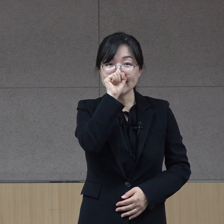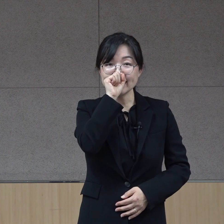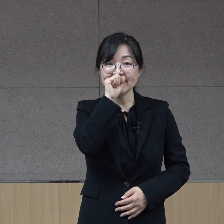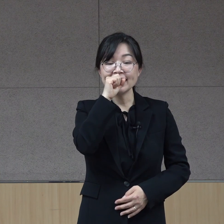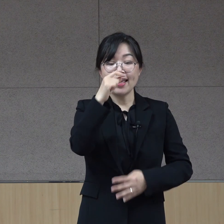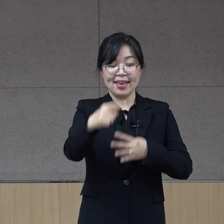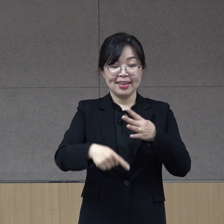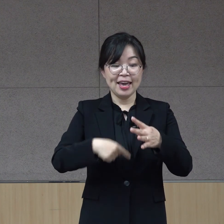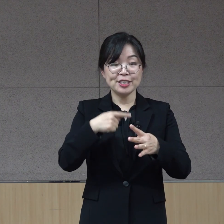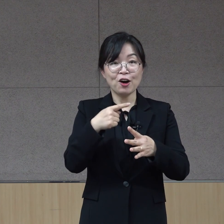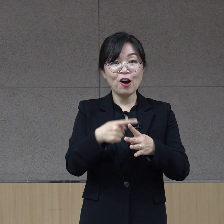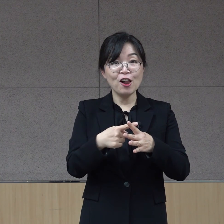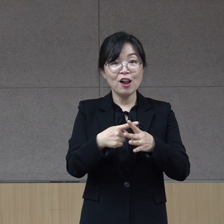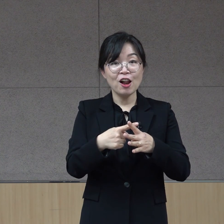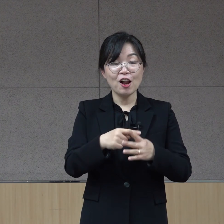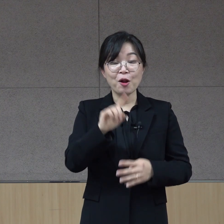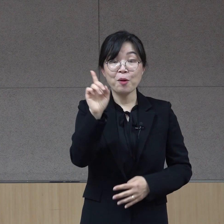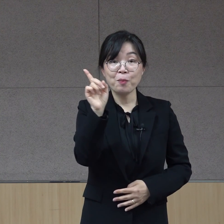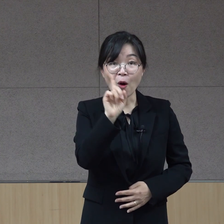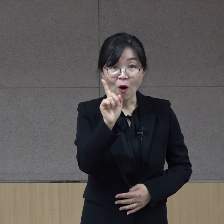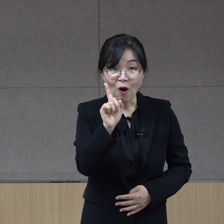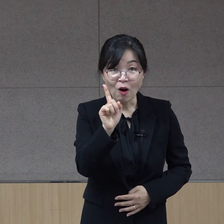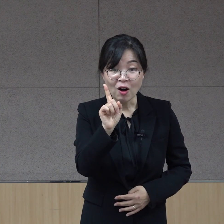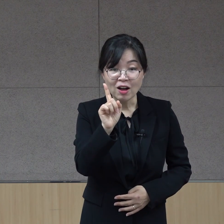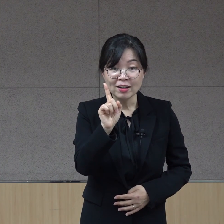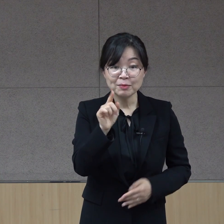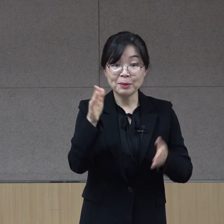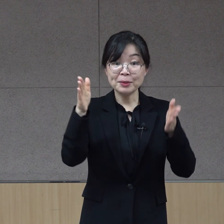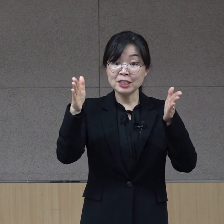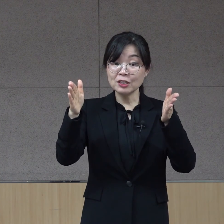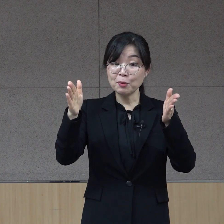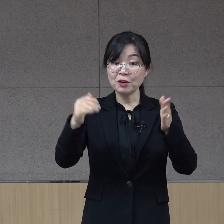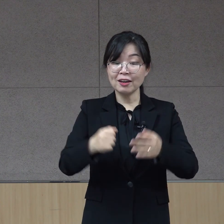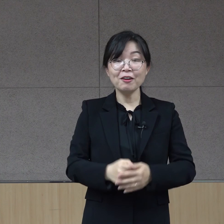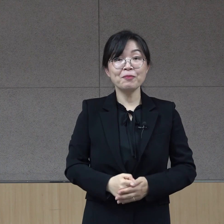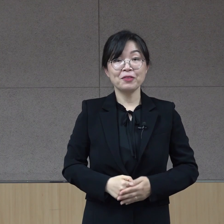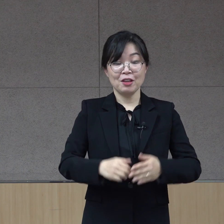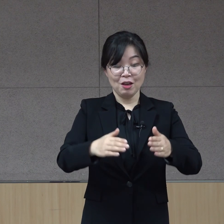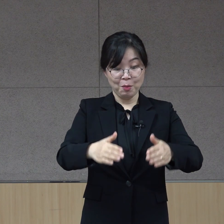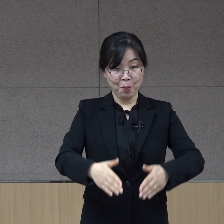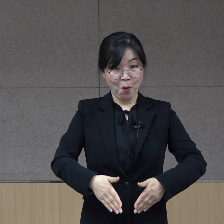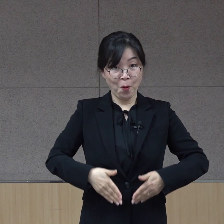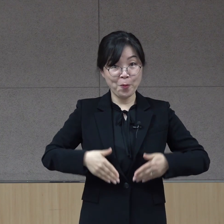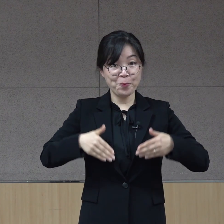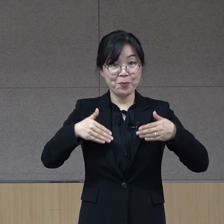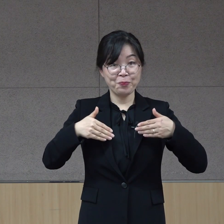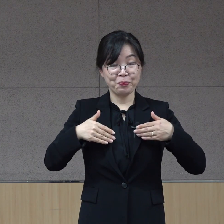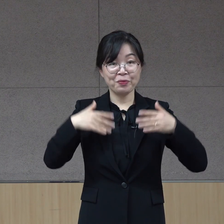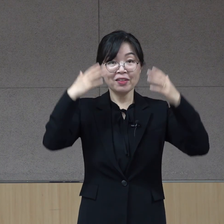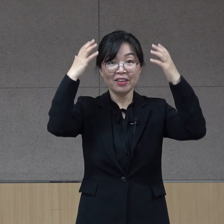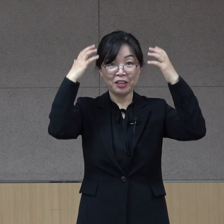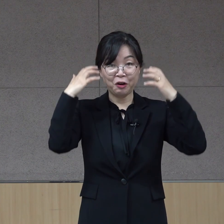좋아하는 계절 뭐. 그럼 한번 이어서 해볼까요? 봄,